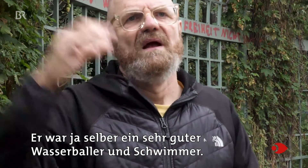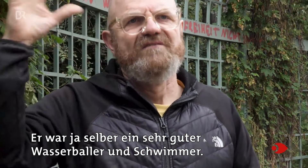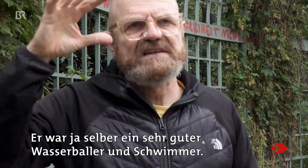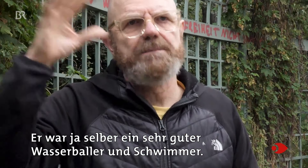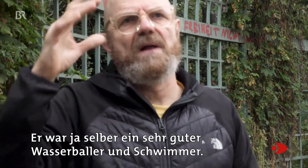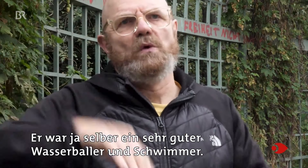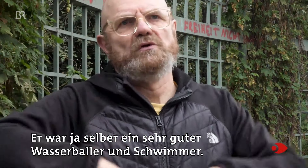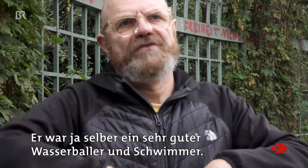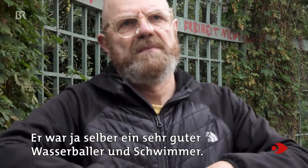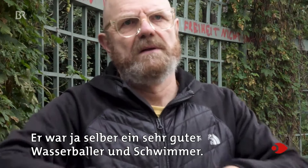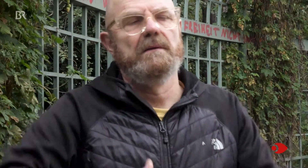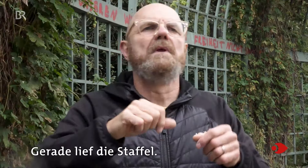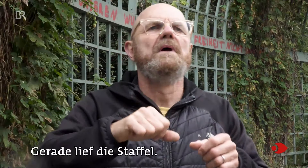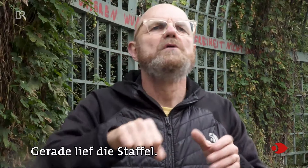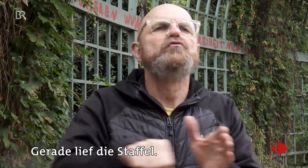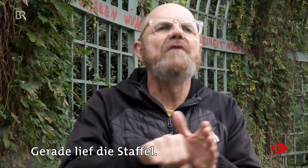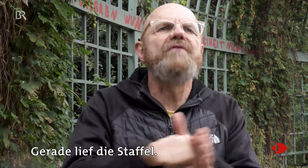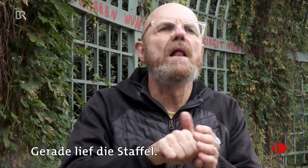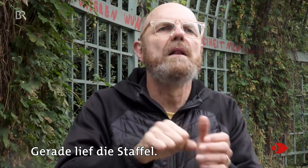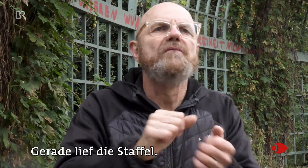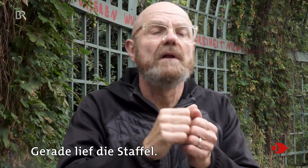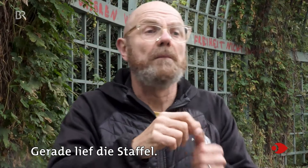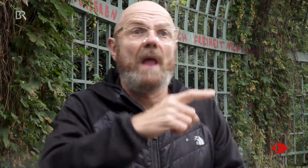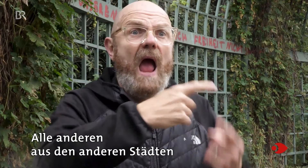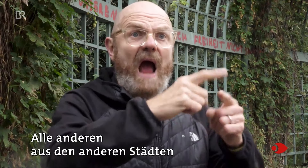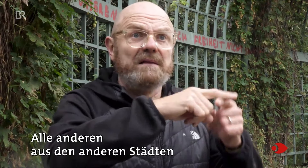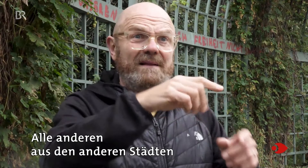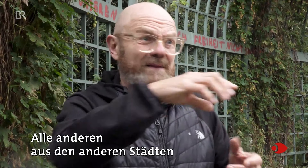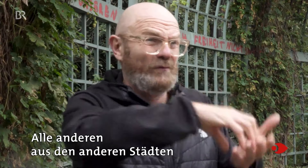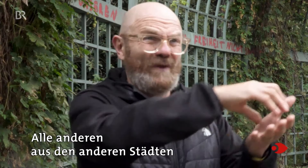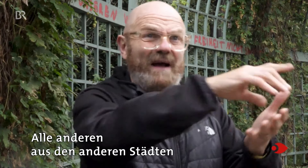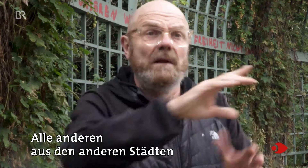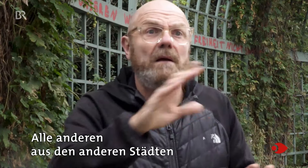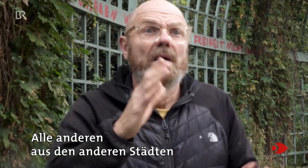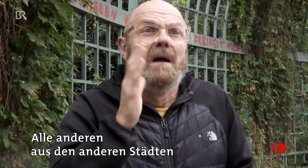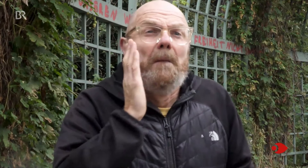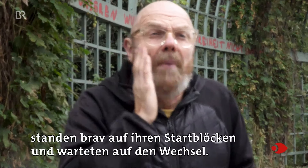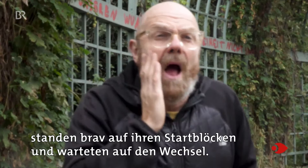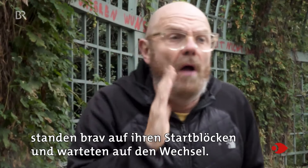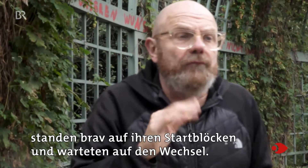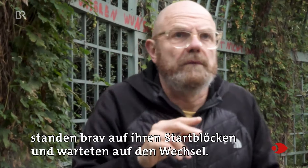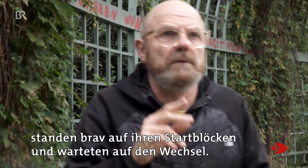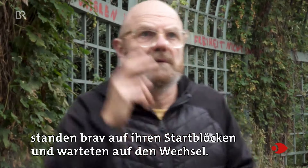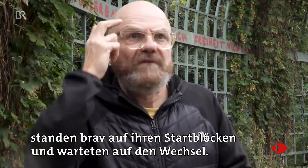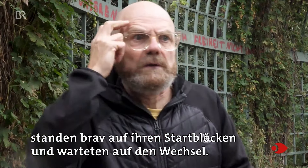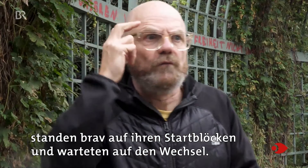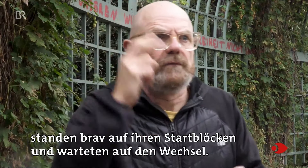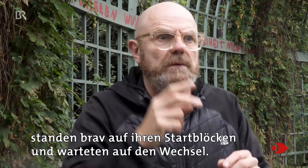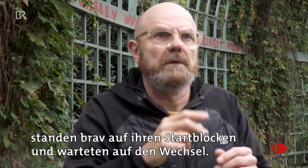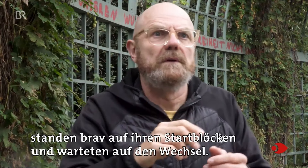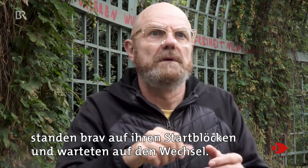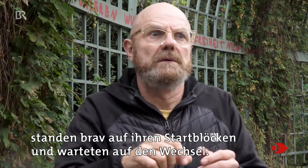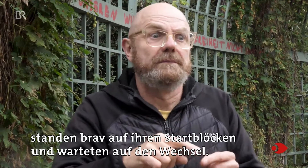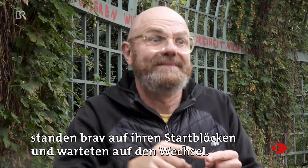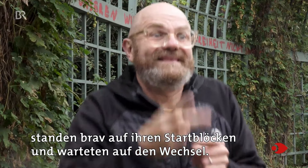Schwimmer. Gerade lief die Staffel. Alle anderen aus den anderen Städten standen brav auf ihren Startblöcken und warteten auf den